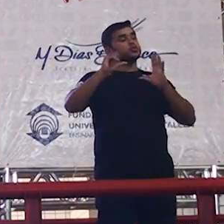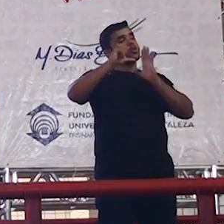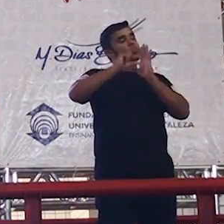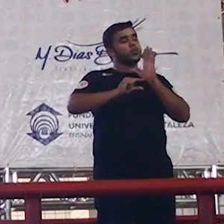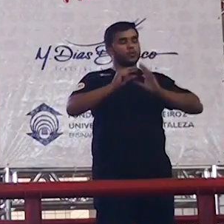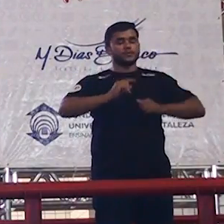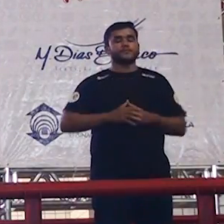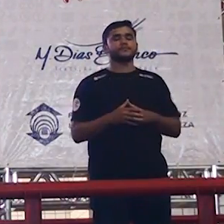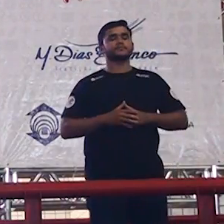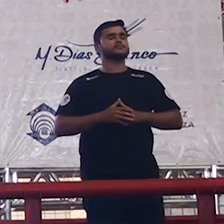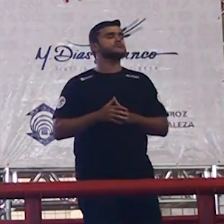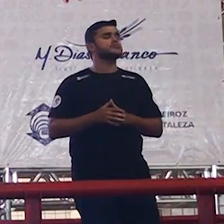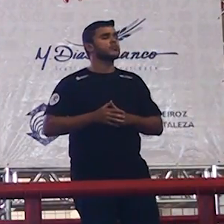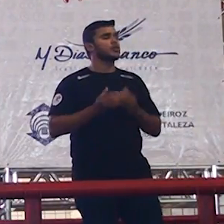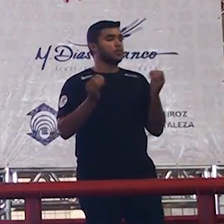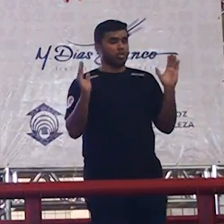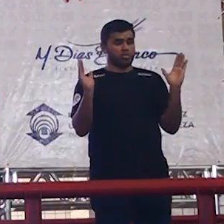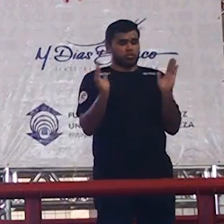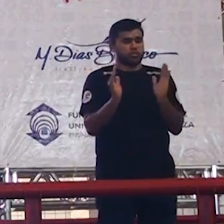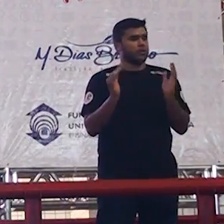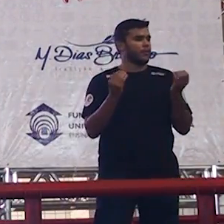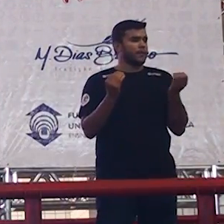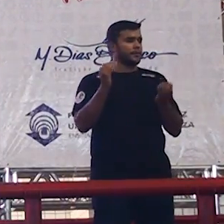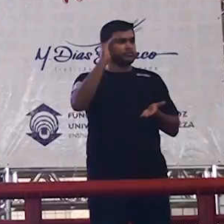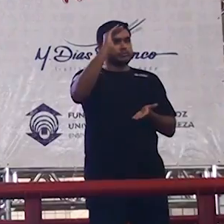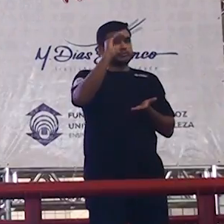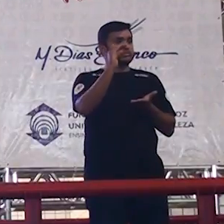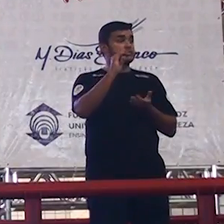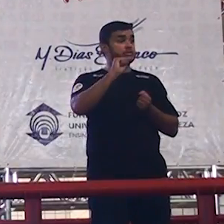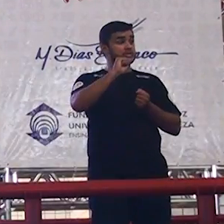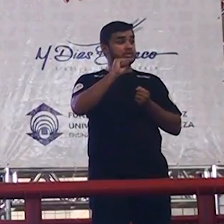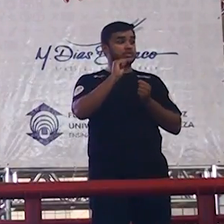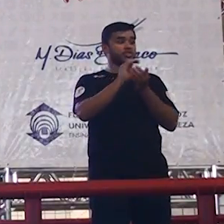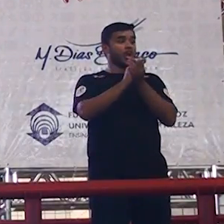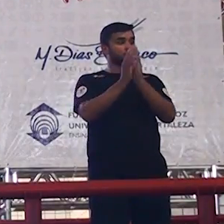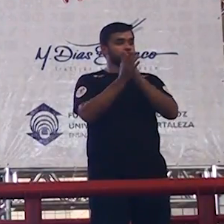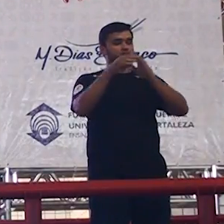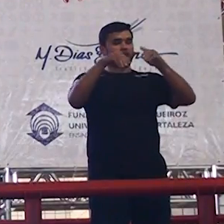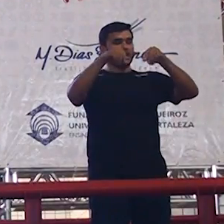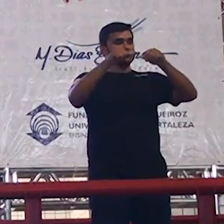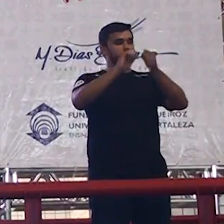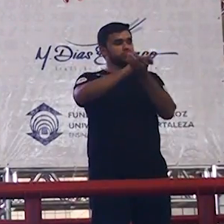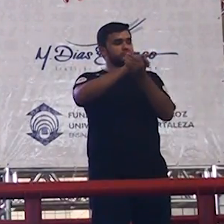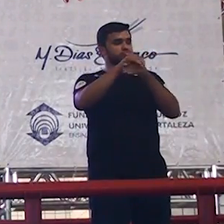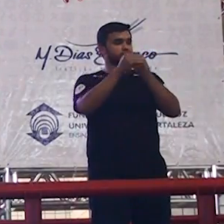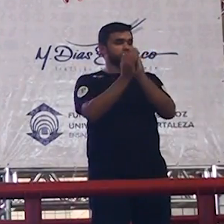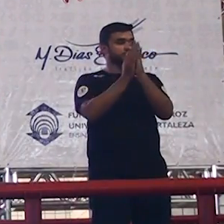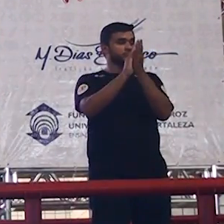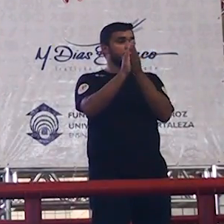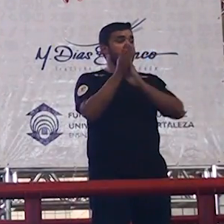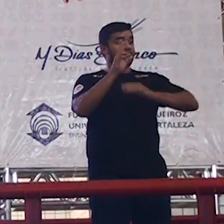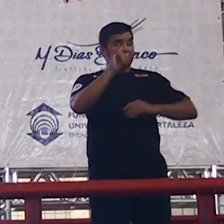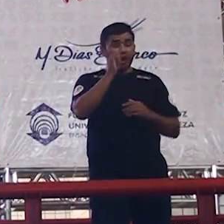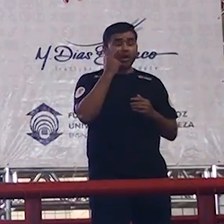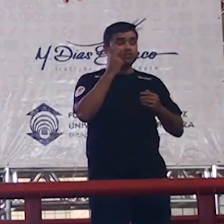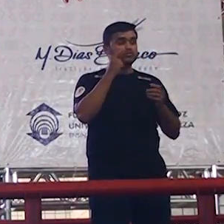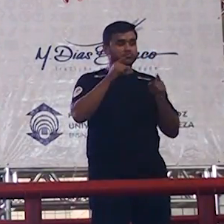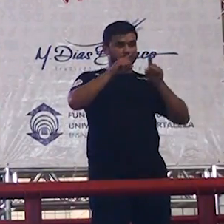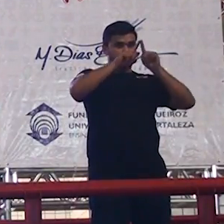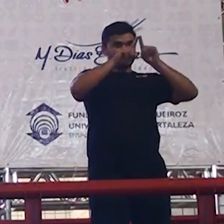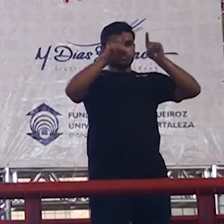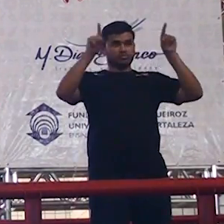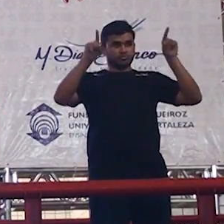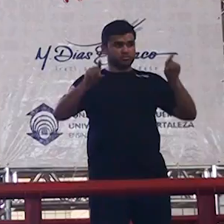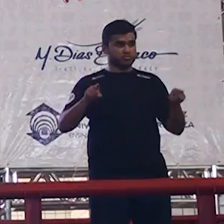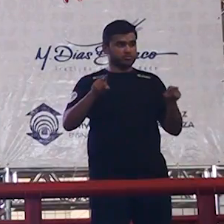Suponha que uma peça, quando moldada em argila, possui uma base retangular, cujos lados